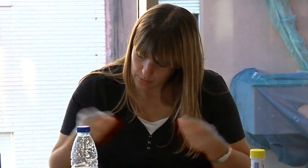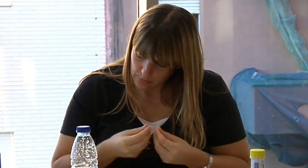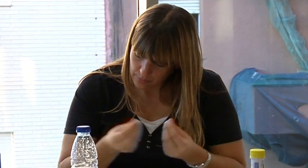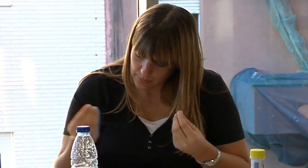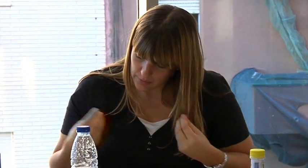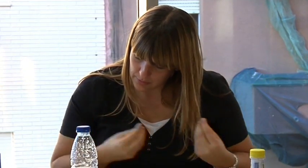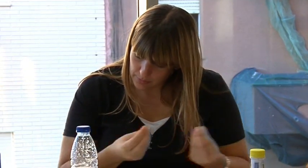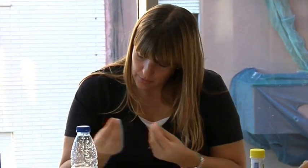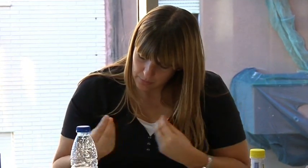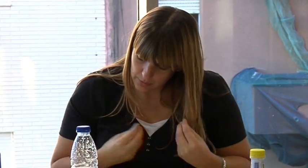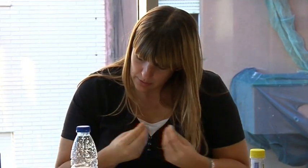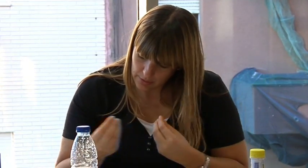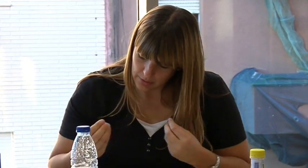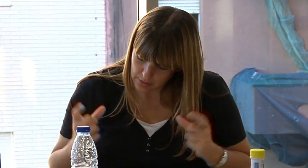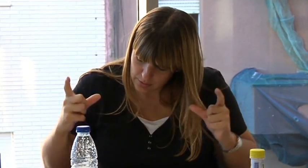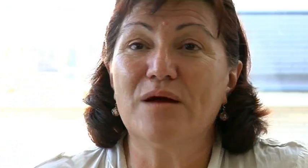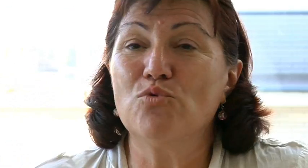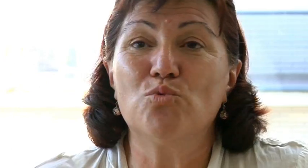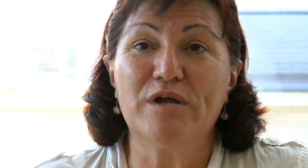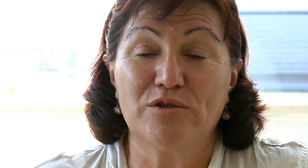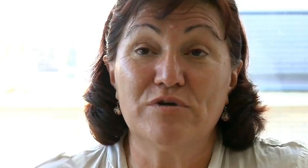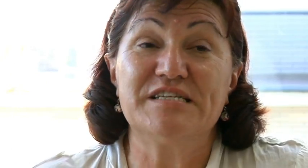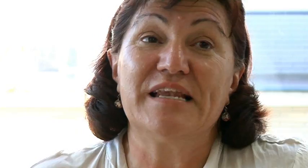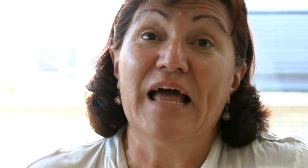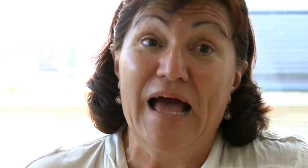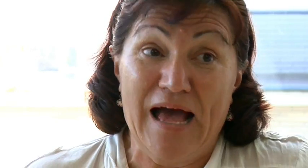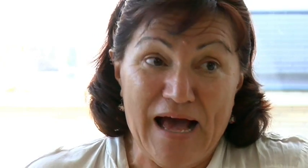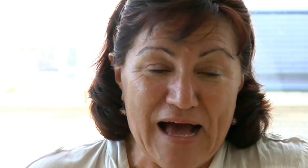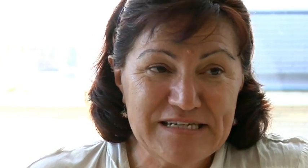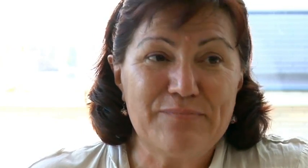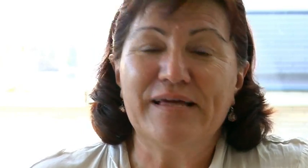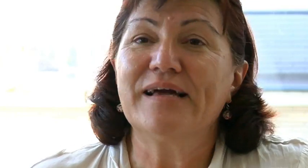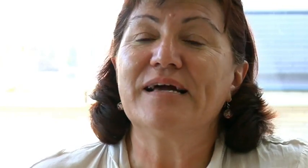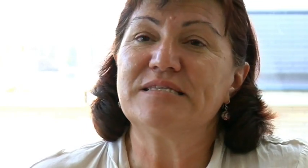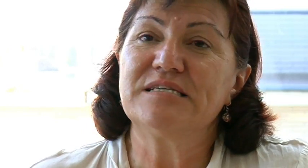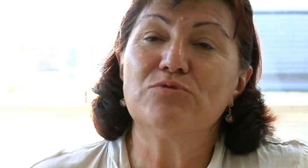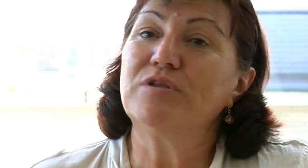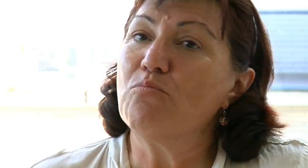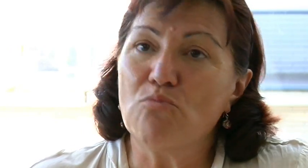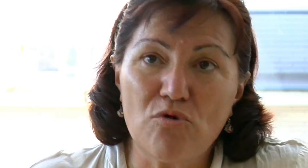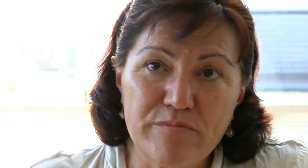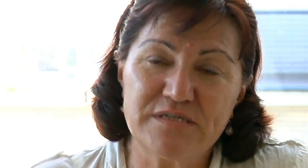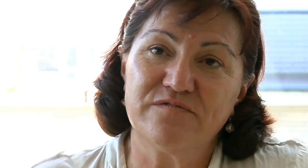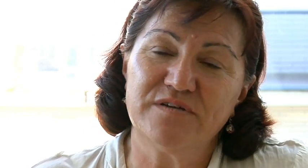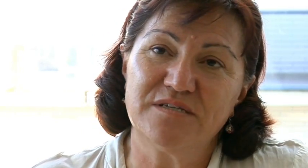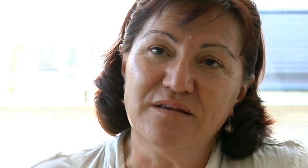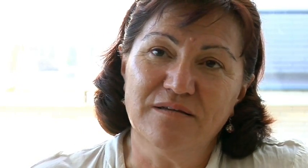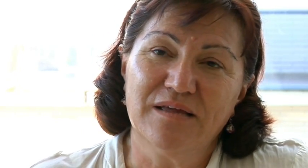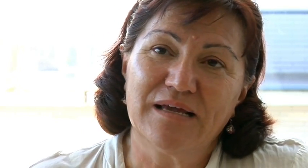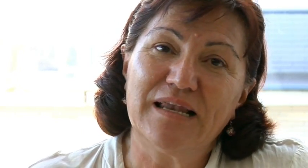estudia altres idiomes, el poder-te comunicar amb un col·lectiu de gent, sapiguem que aquesta gent ho té molt més difícil que la